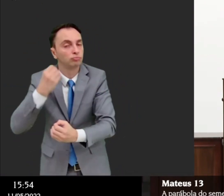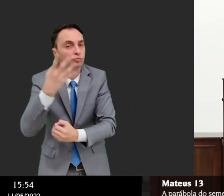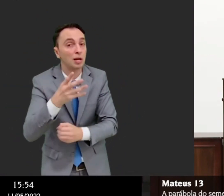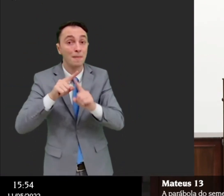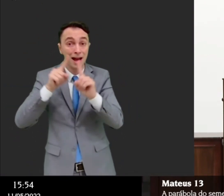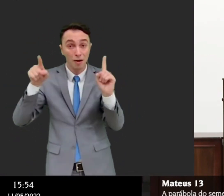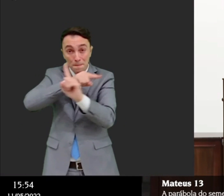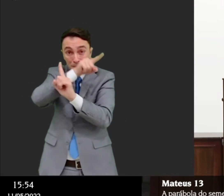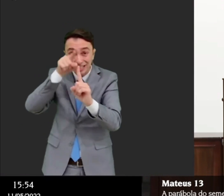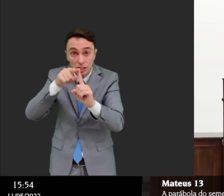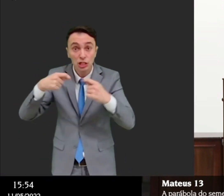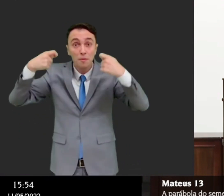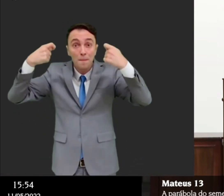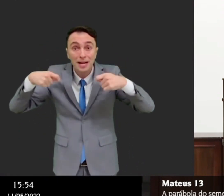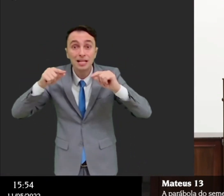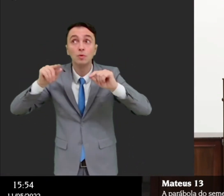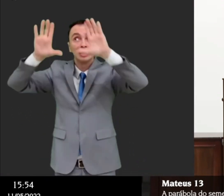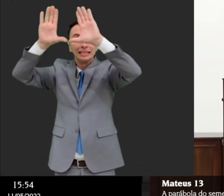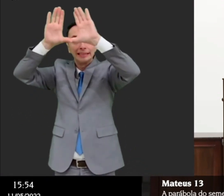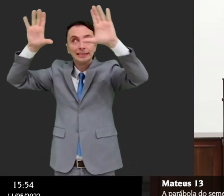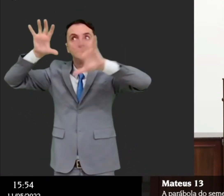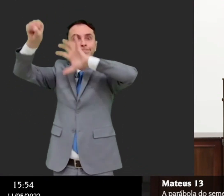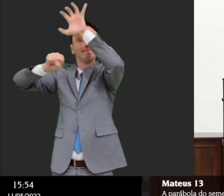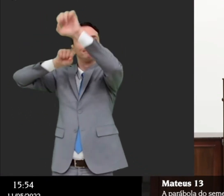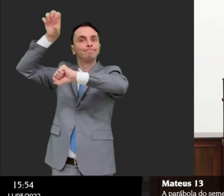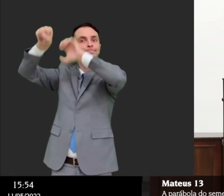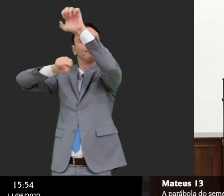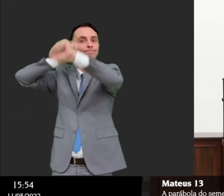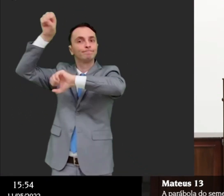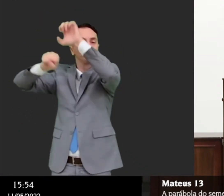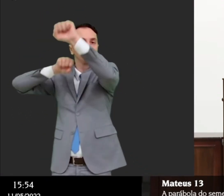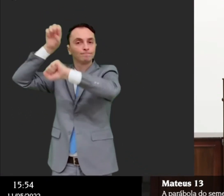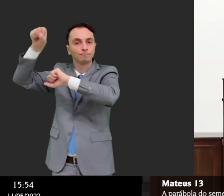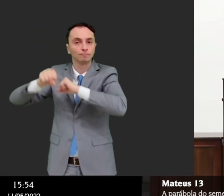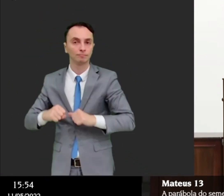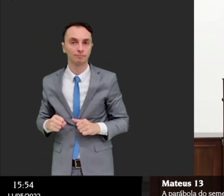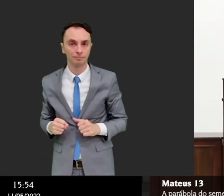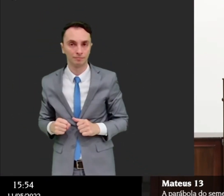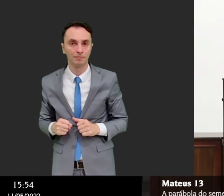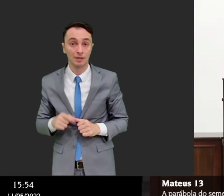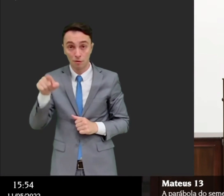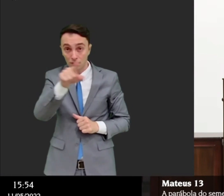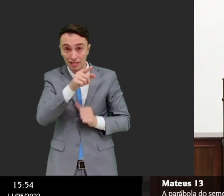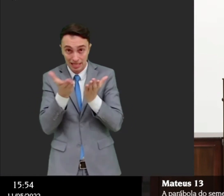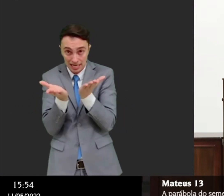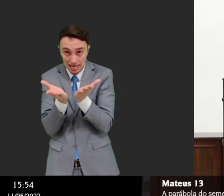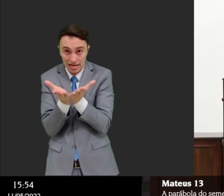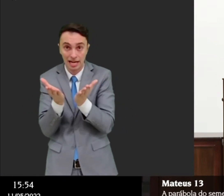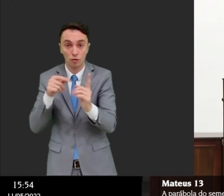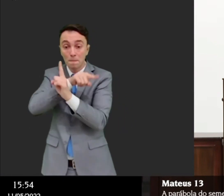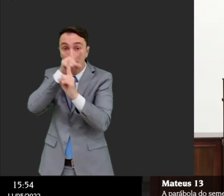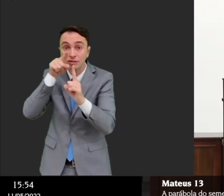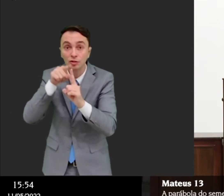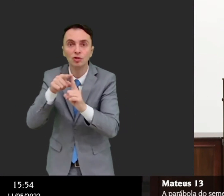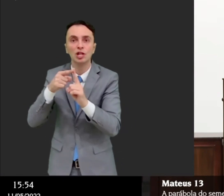Aquele que busca a Deus pela vida eterna, fala isso. As demais coisas lhe serão